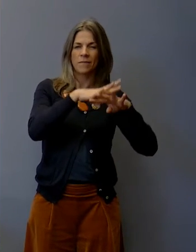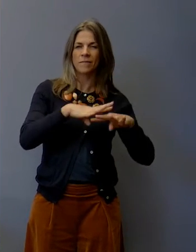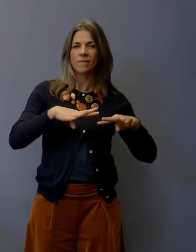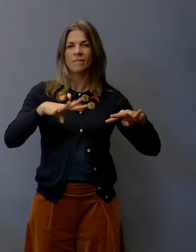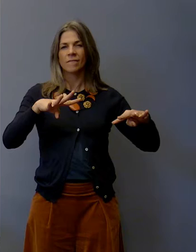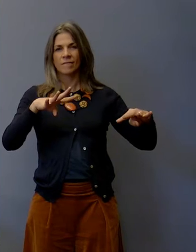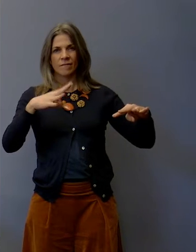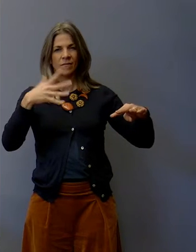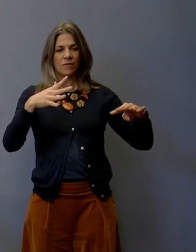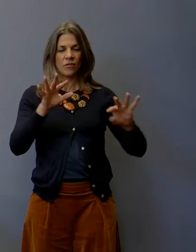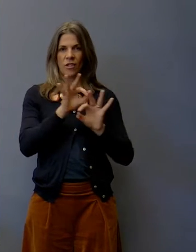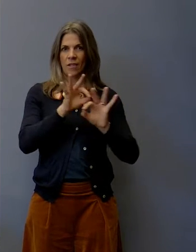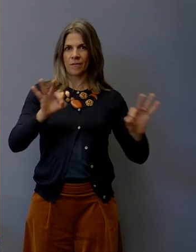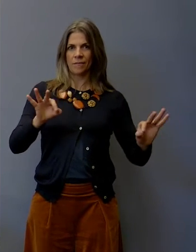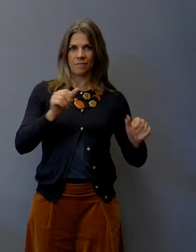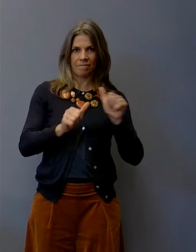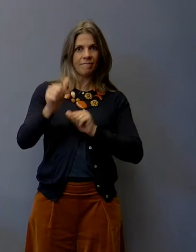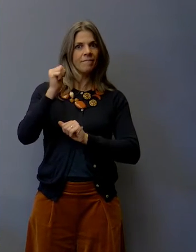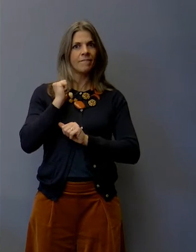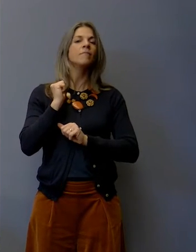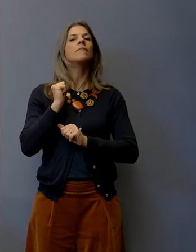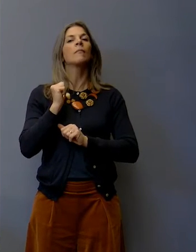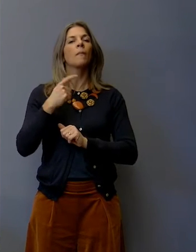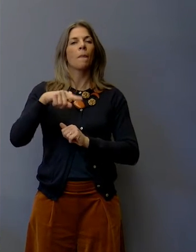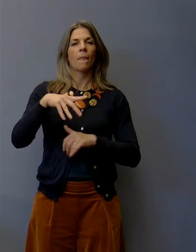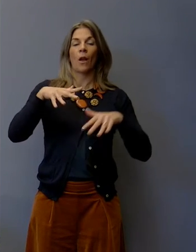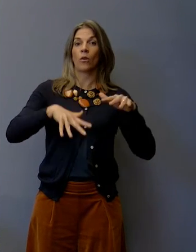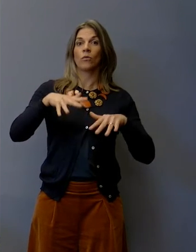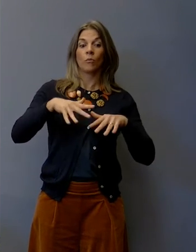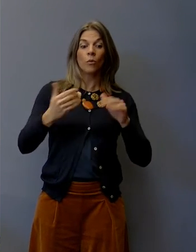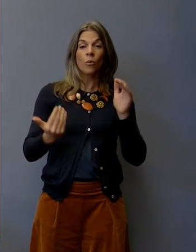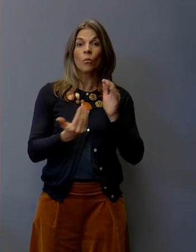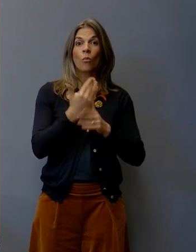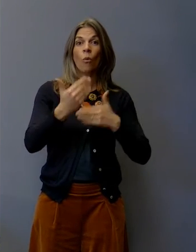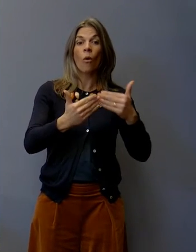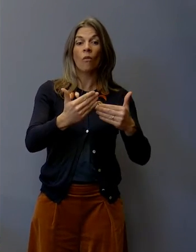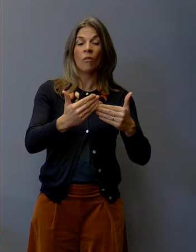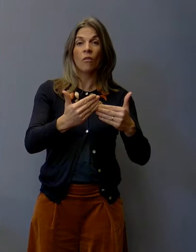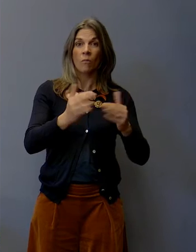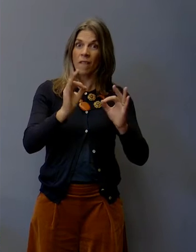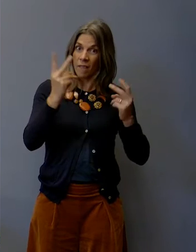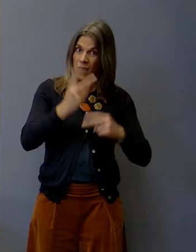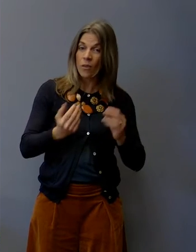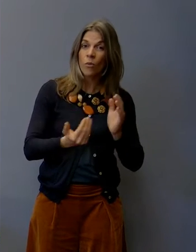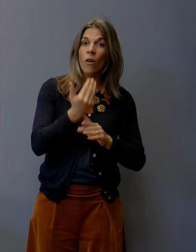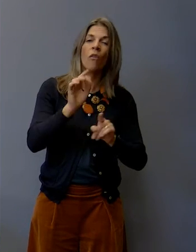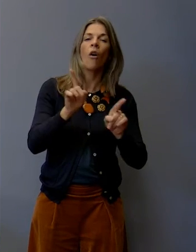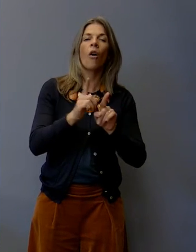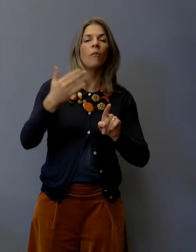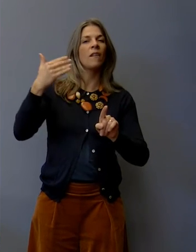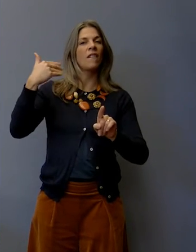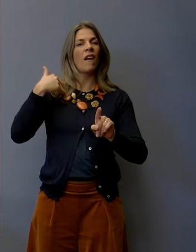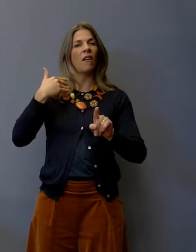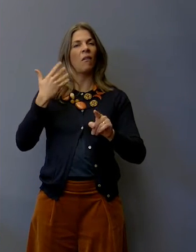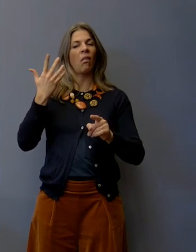obiettivi sollevando in noi dubbio che nuovo che avanza sia sostanzialmente il vecchio camuffato non vorremmo si fosse